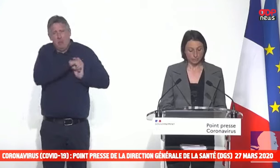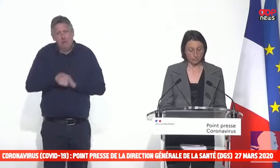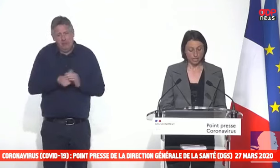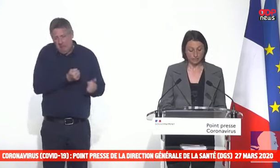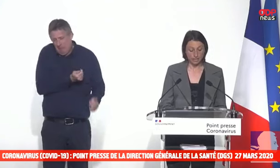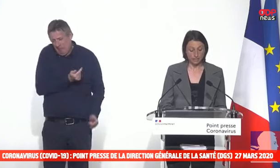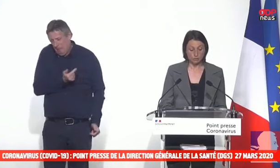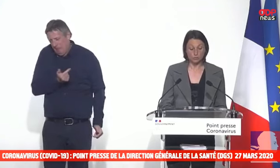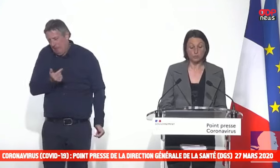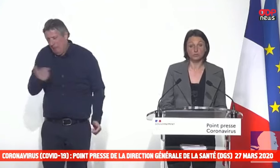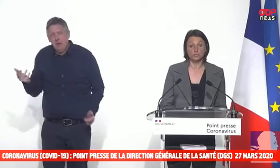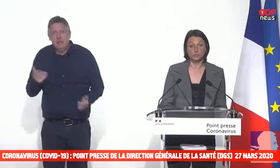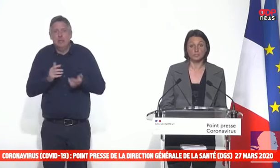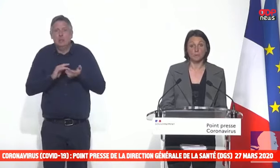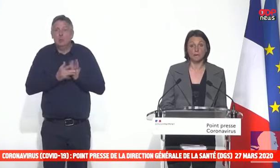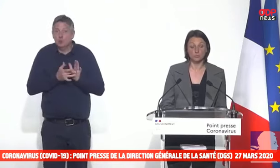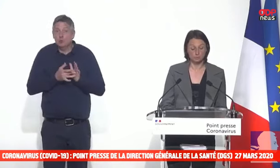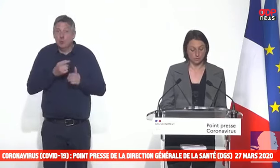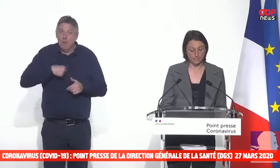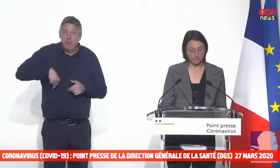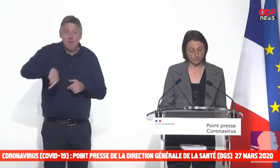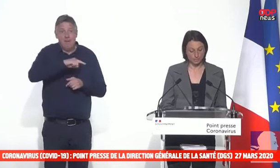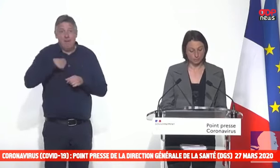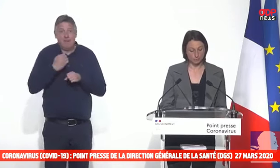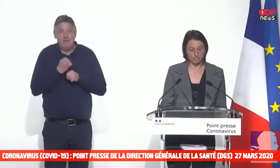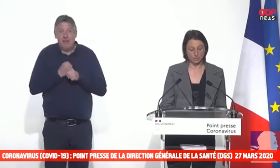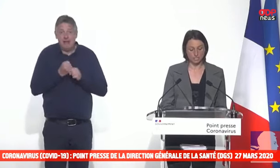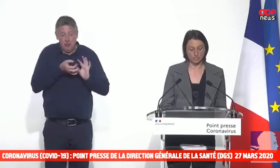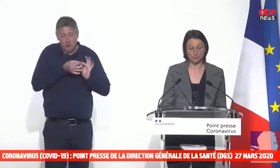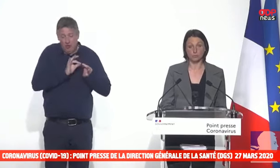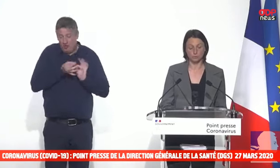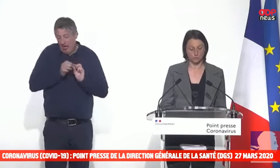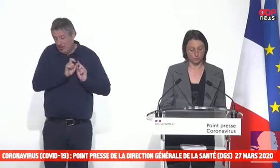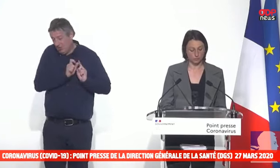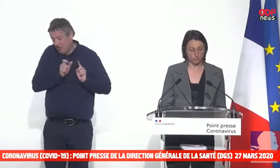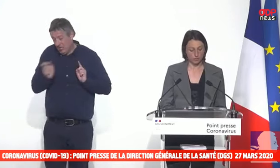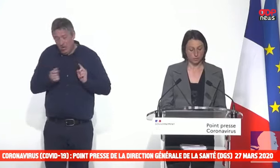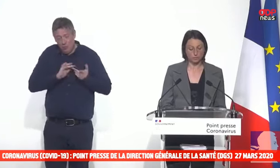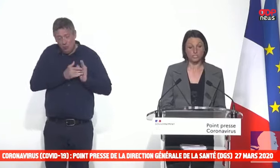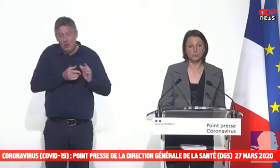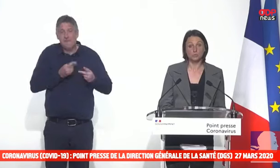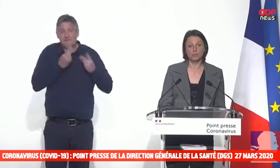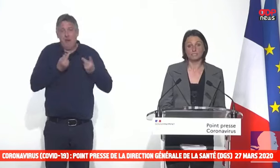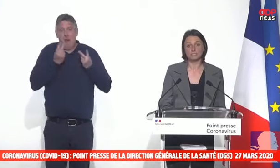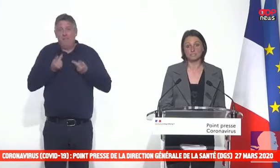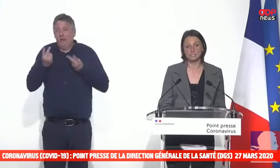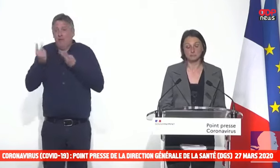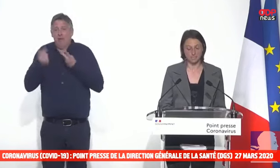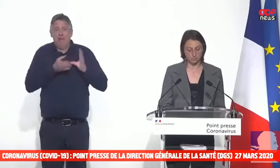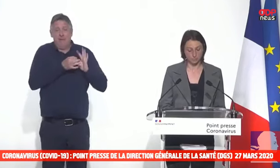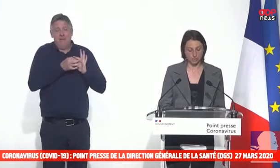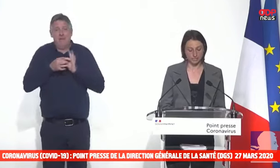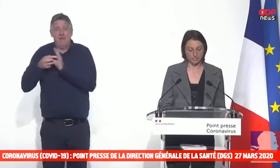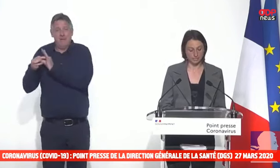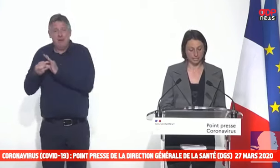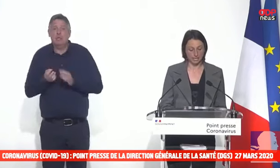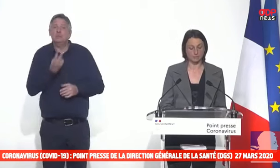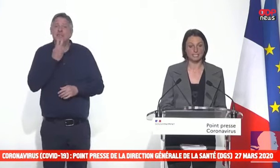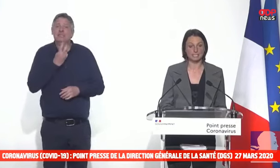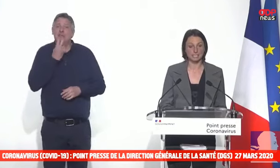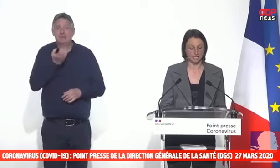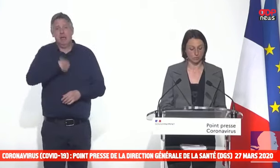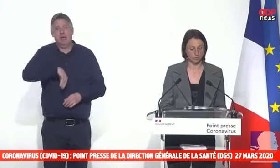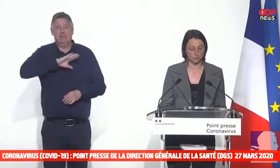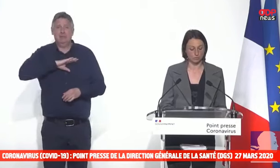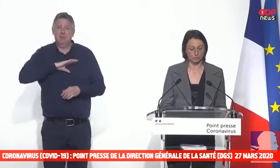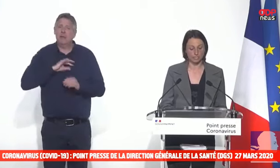car notre travail que nous produisions est un maillon indispensable de cette chaîne immense. Continuons avec civisme et responsabilité à